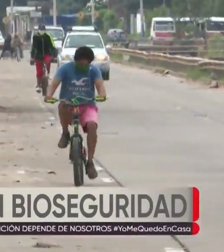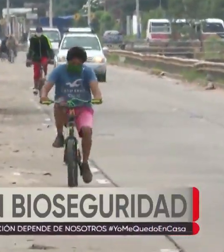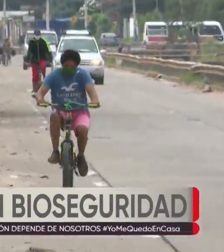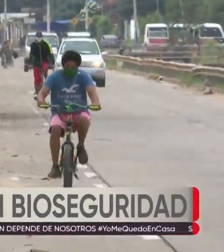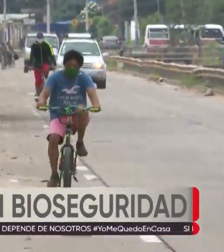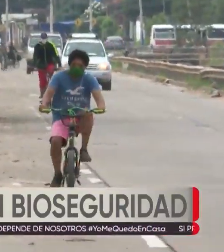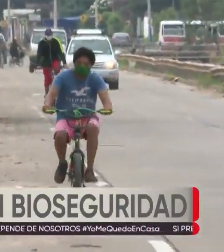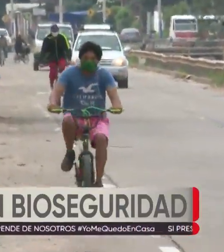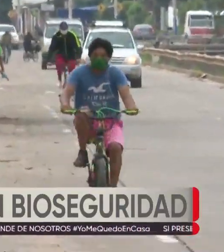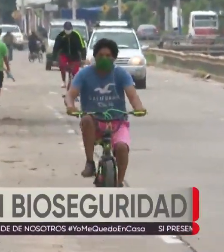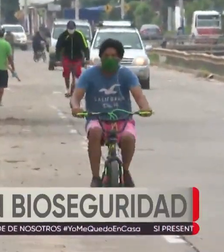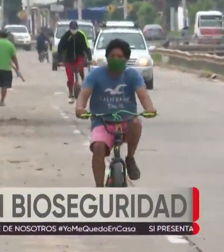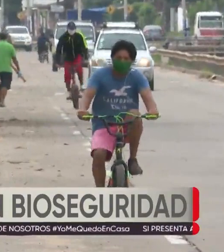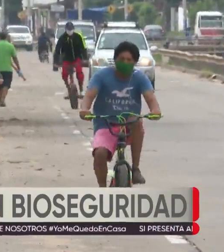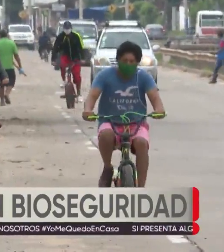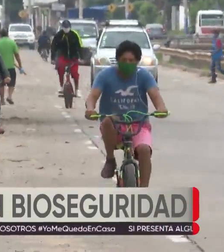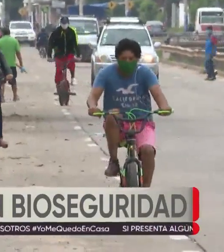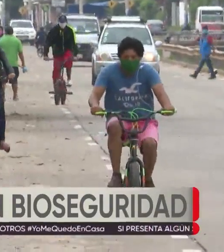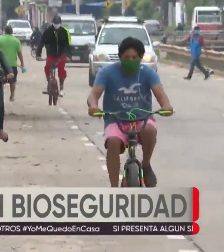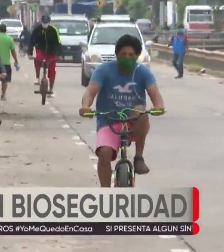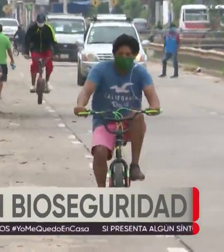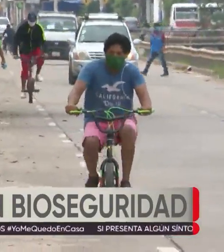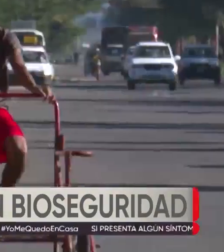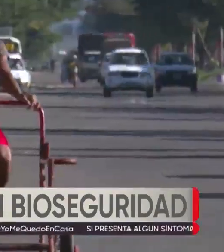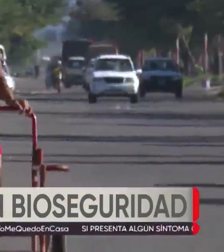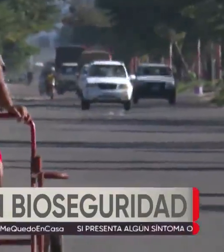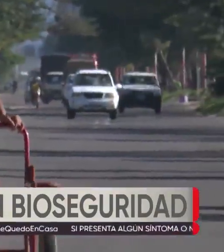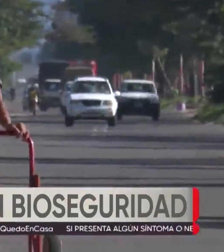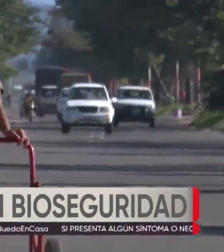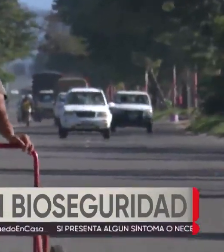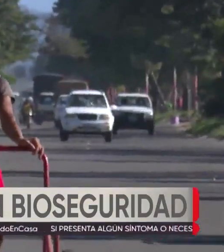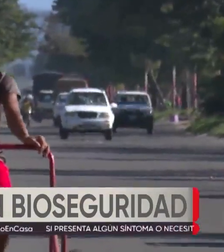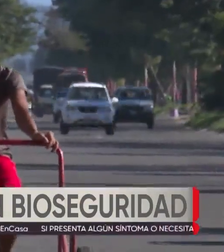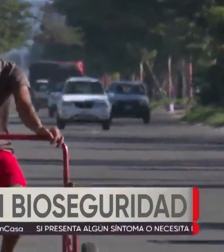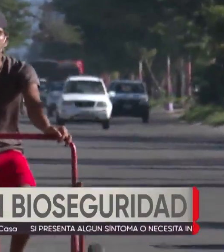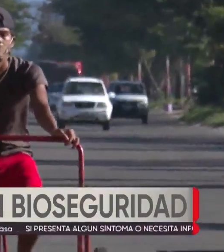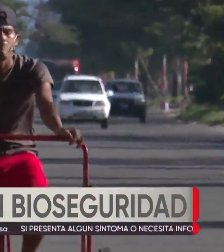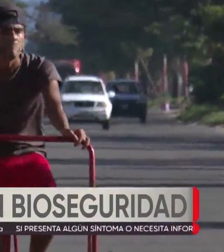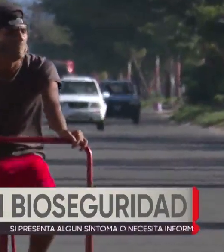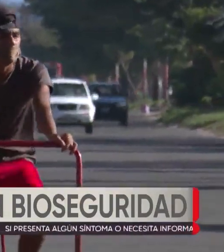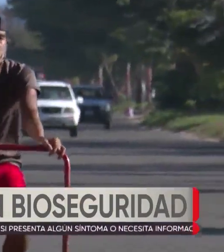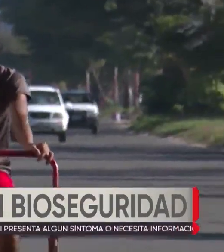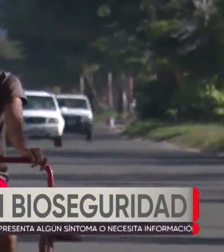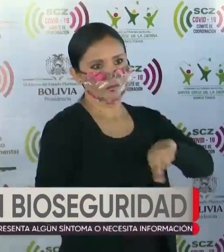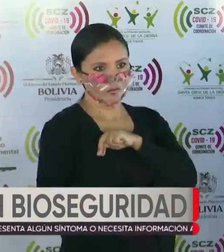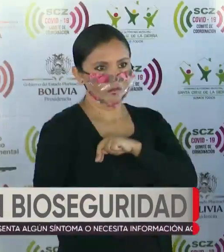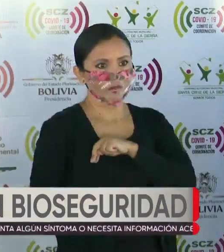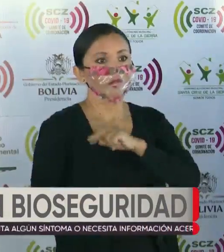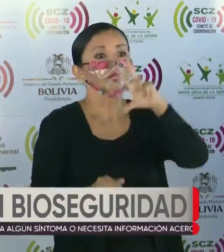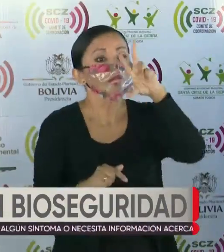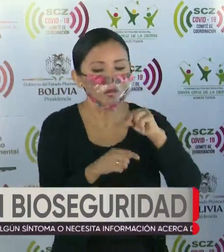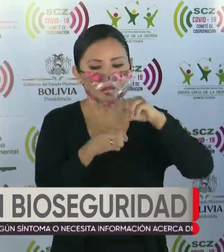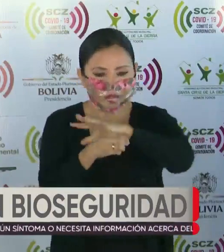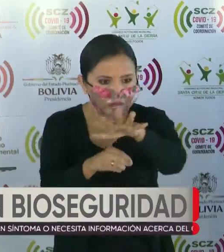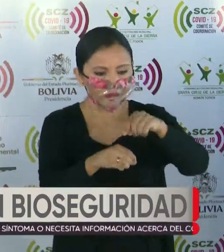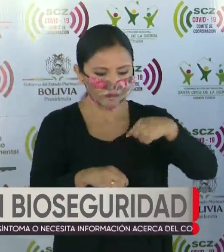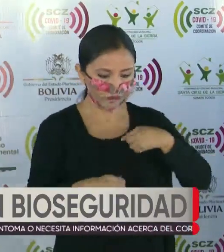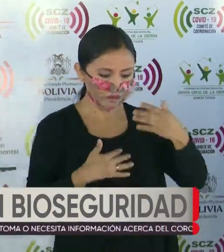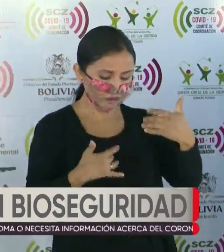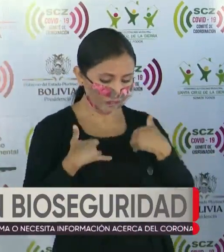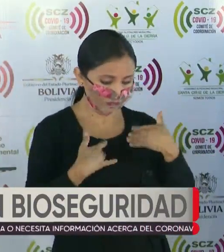vuelvo a reiterar como lo vengo diciendo hace tiempo, depende de todos y cada uno de nosotros. Que no transmitamos la